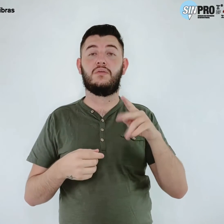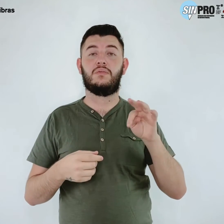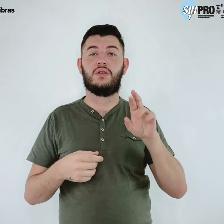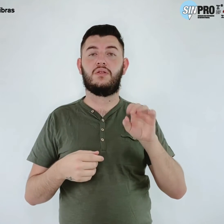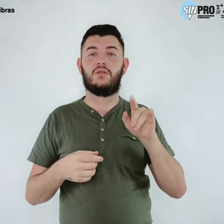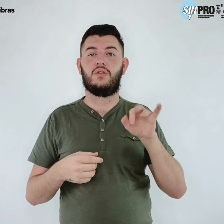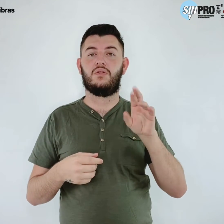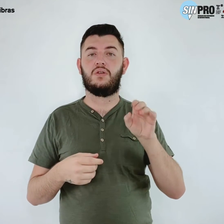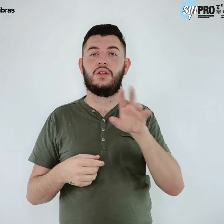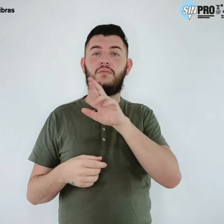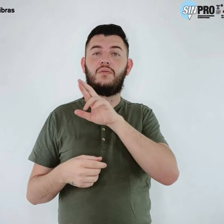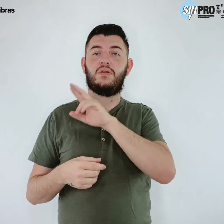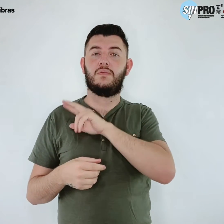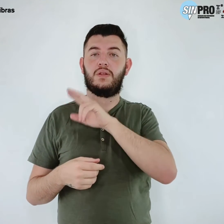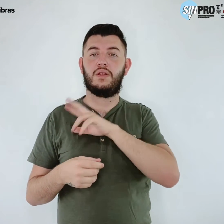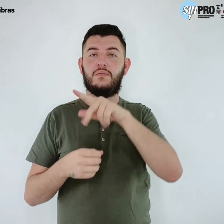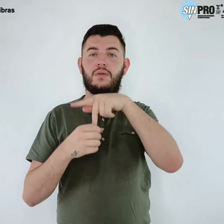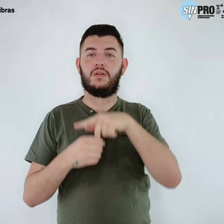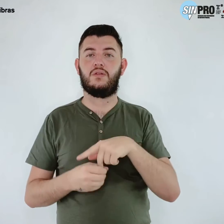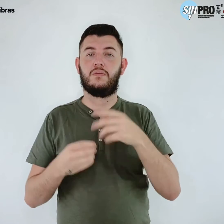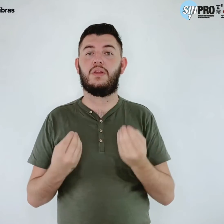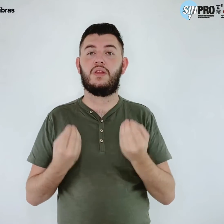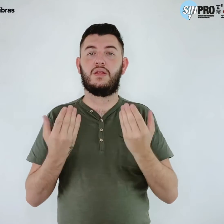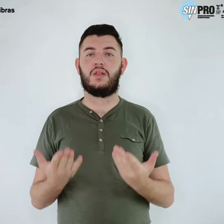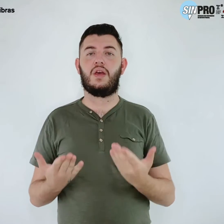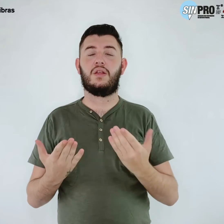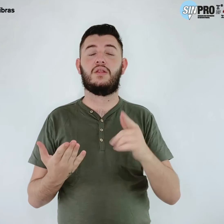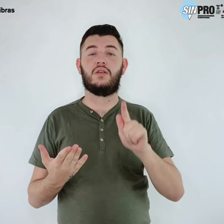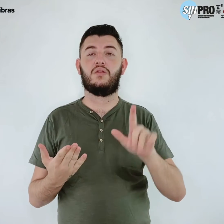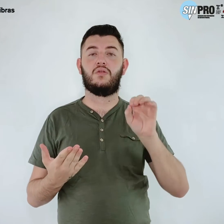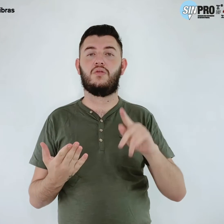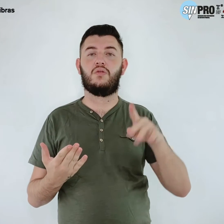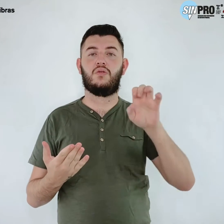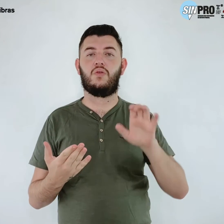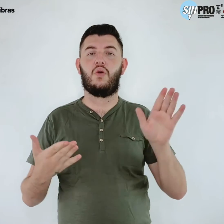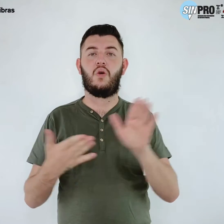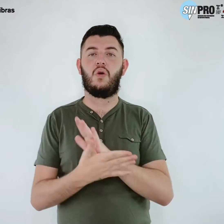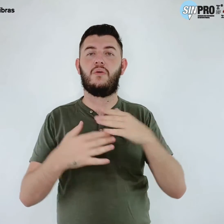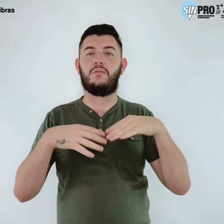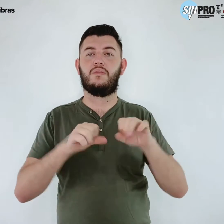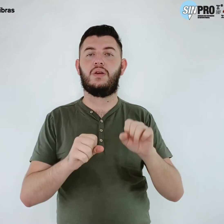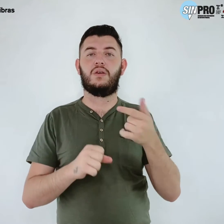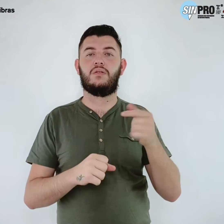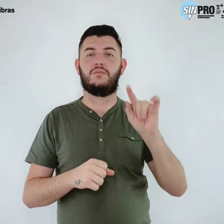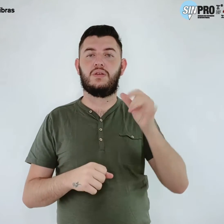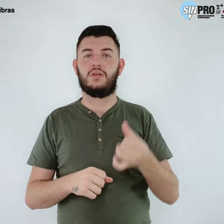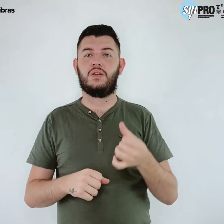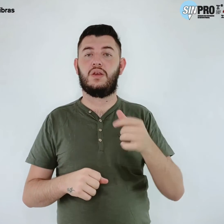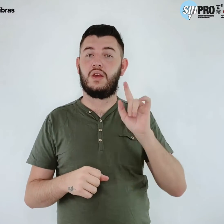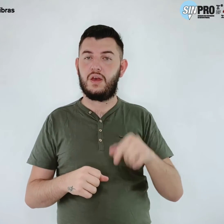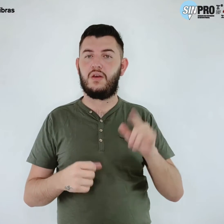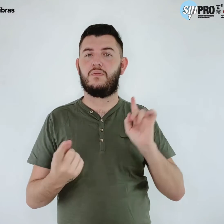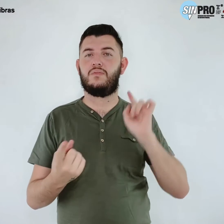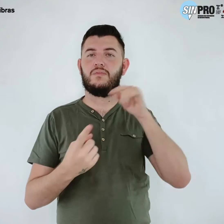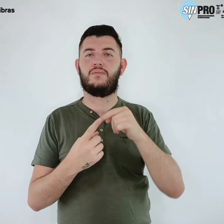petróleo é dada à Petrobras a partir do golpe de Estado de 2016. É destinada